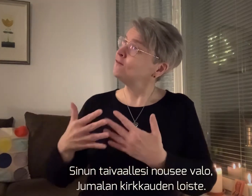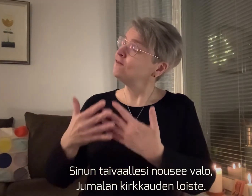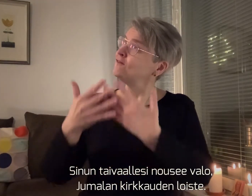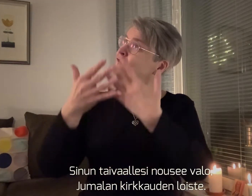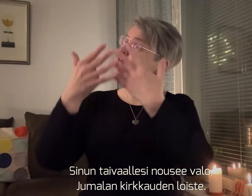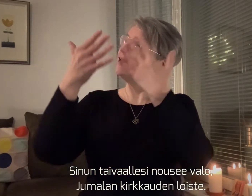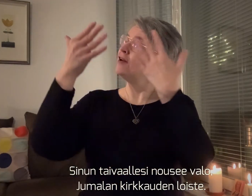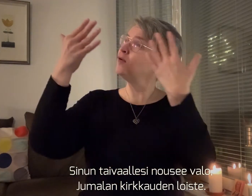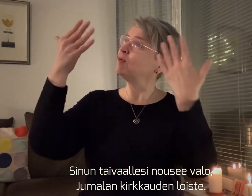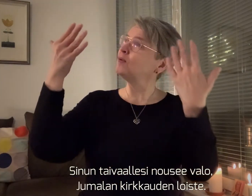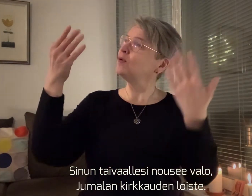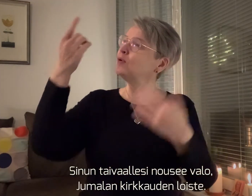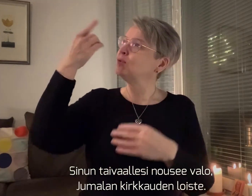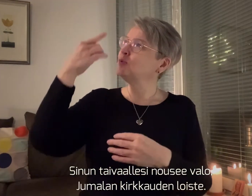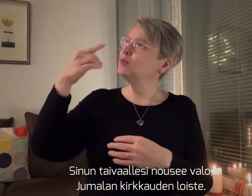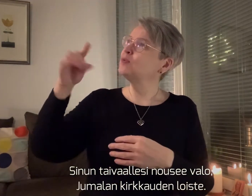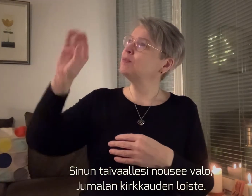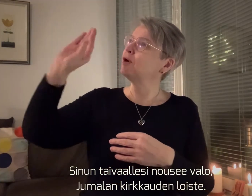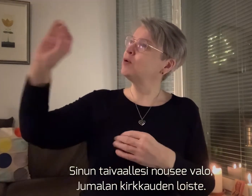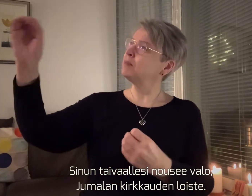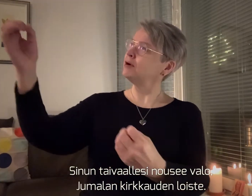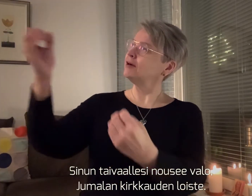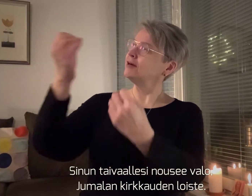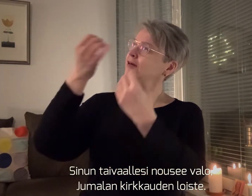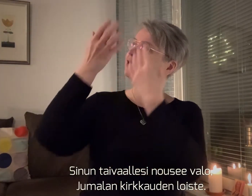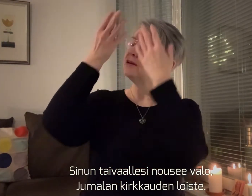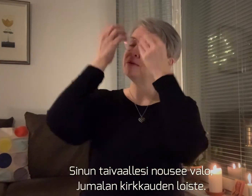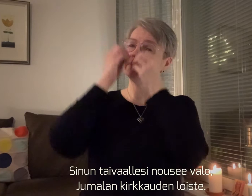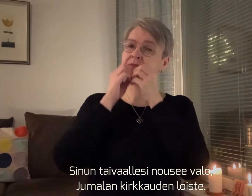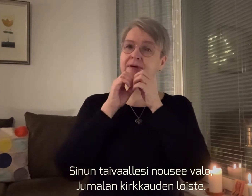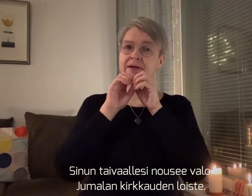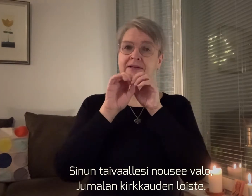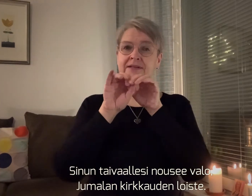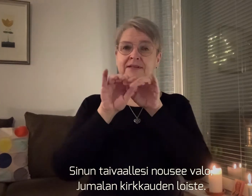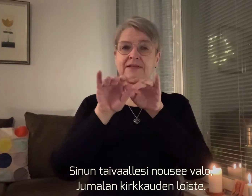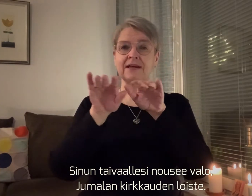Sinun taivaallesi nousee valo, Jumalan kirkkauden loiste.